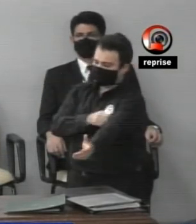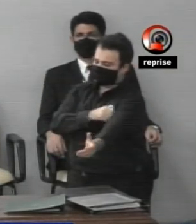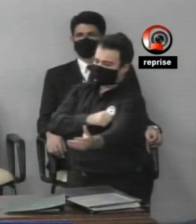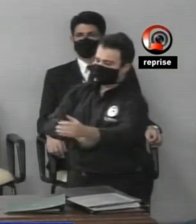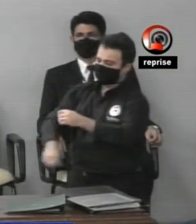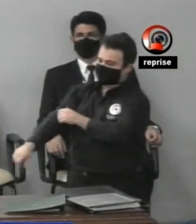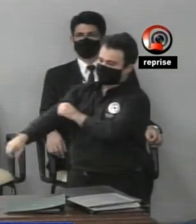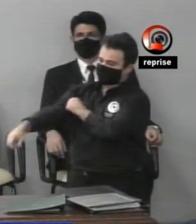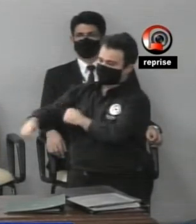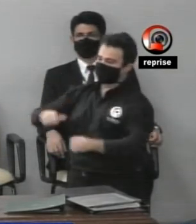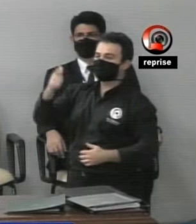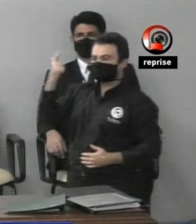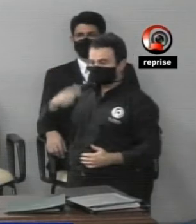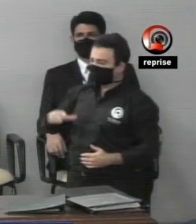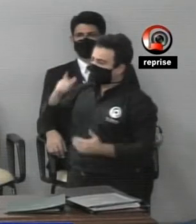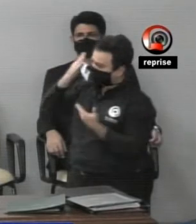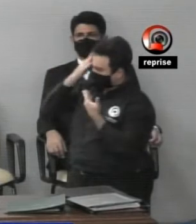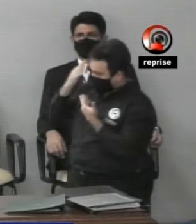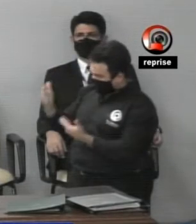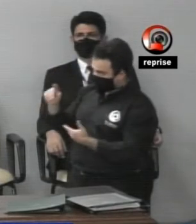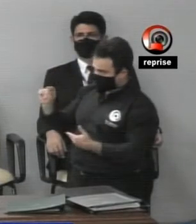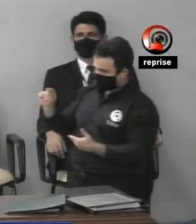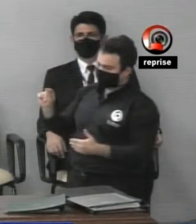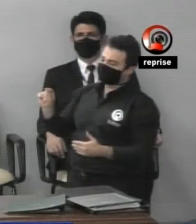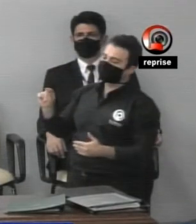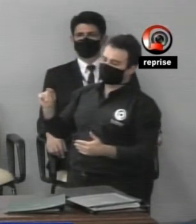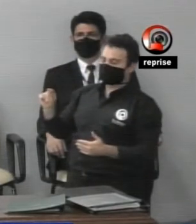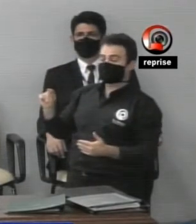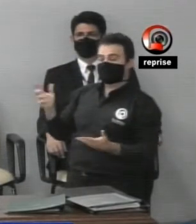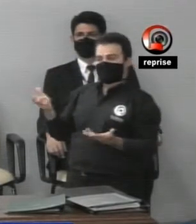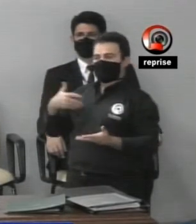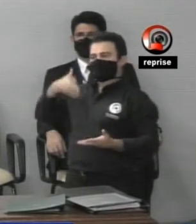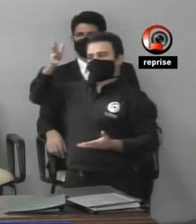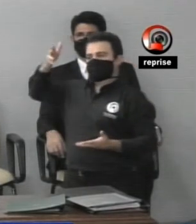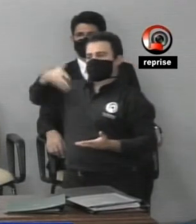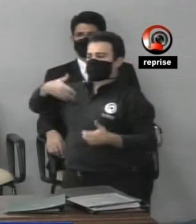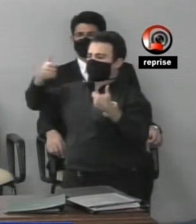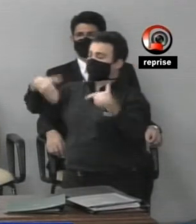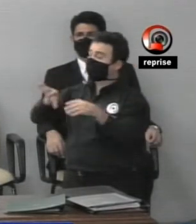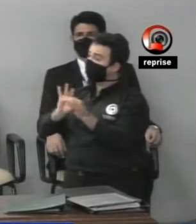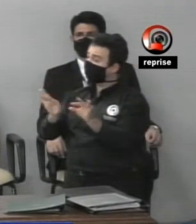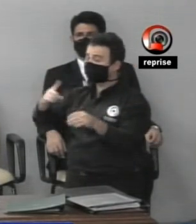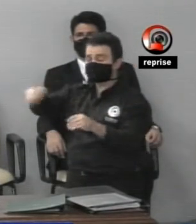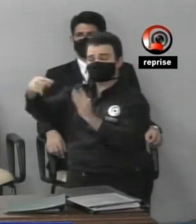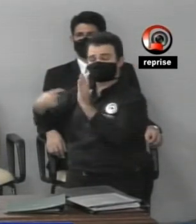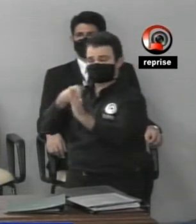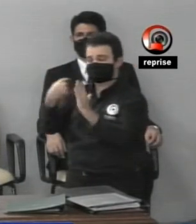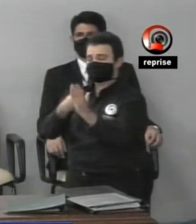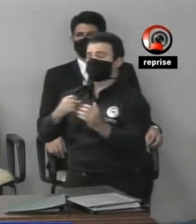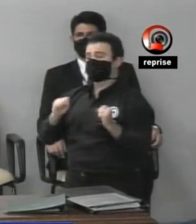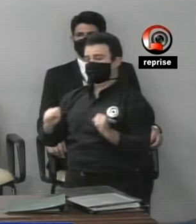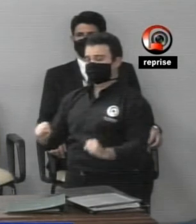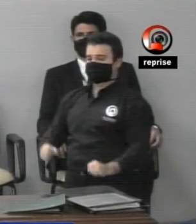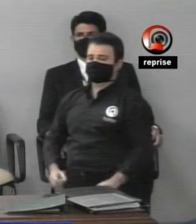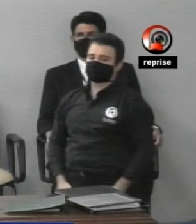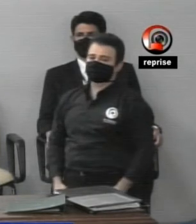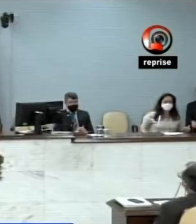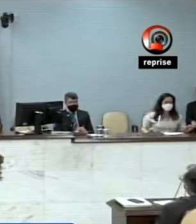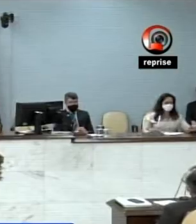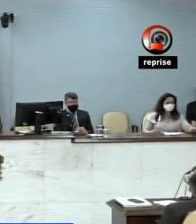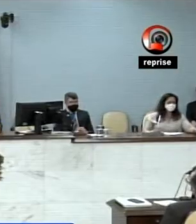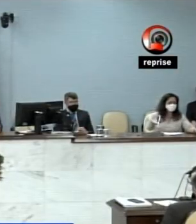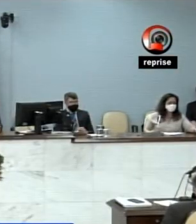agradecer mais uma vez a oportunidade de estar falando e me coloco à disposição. Vou pedir para fazer uma